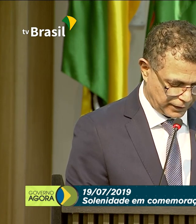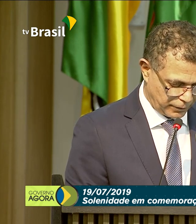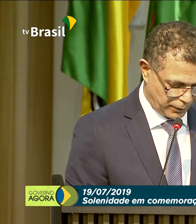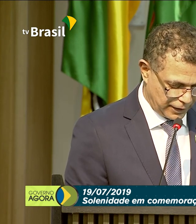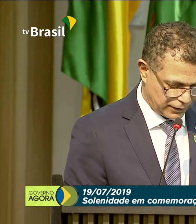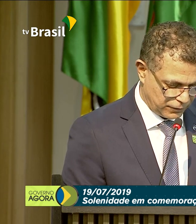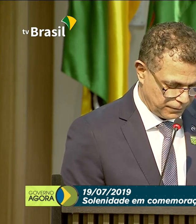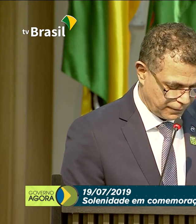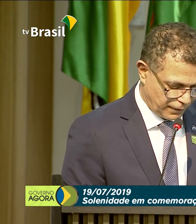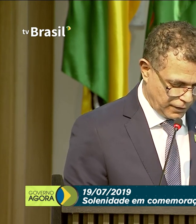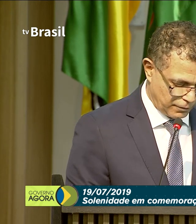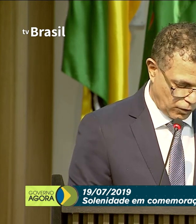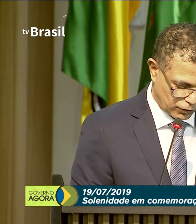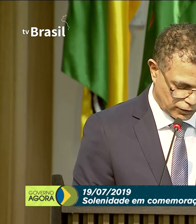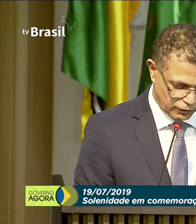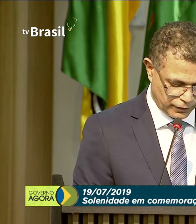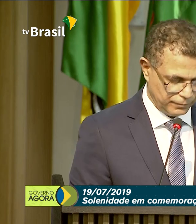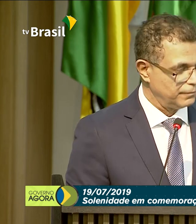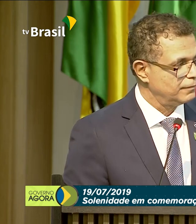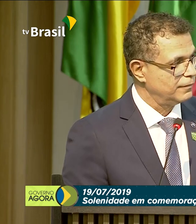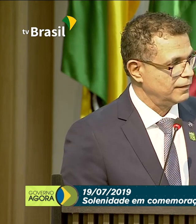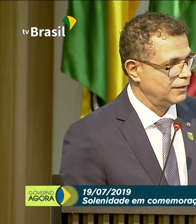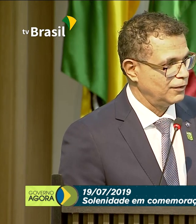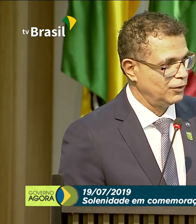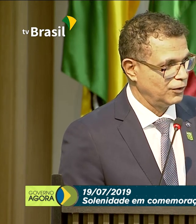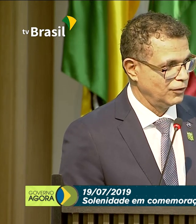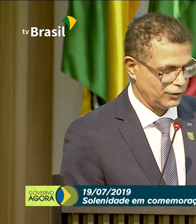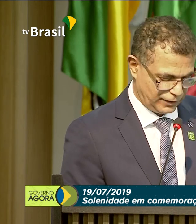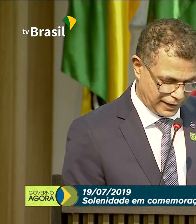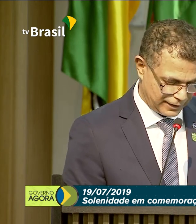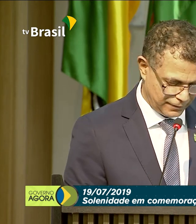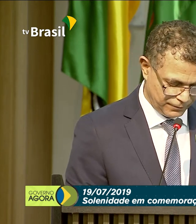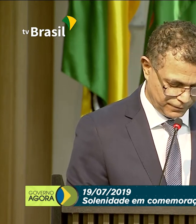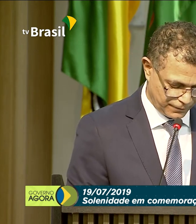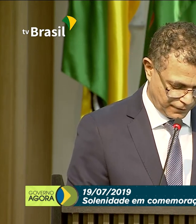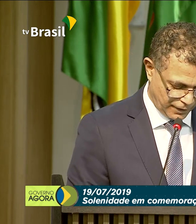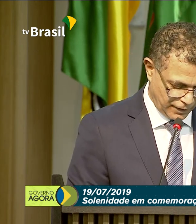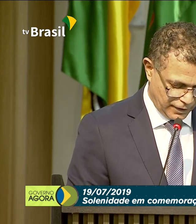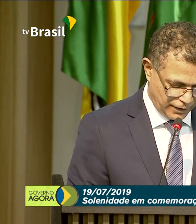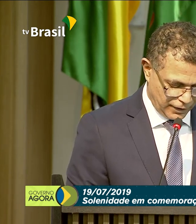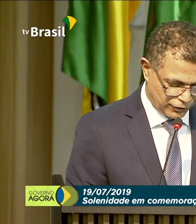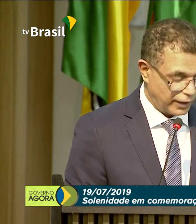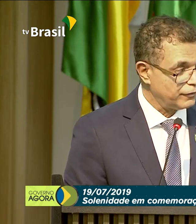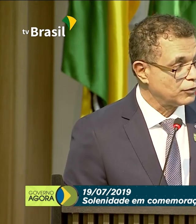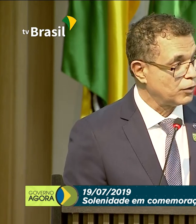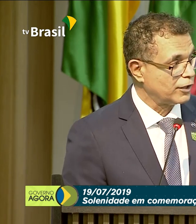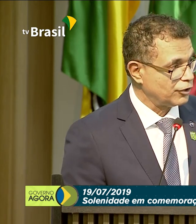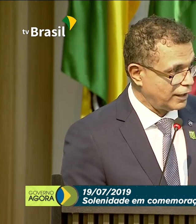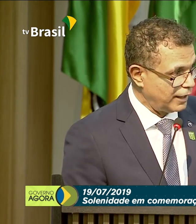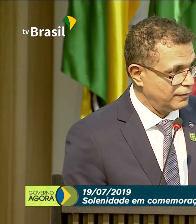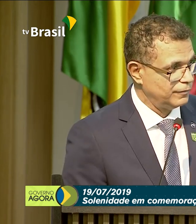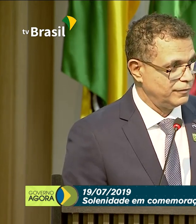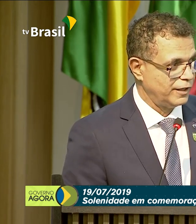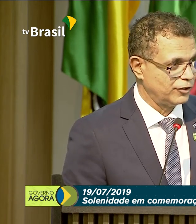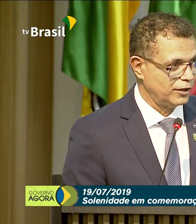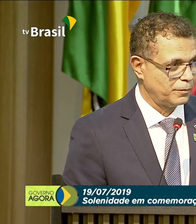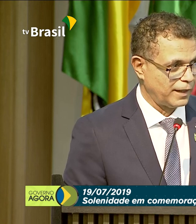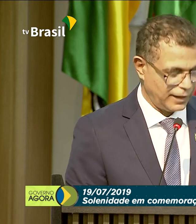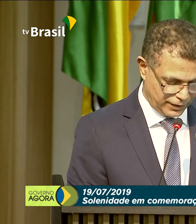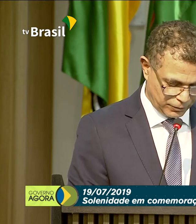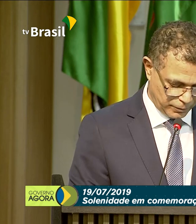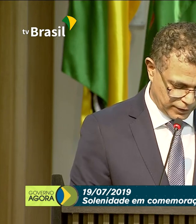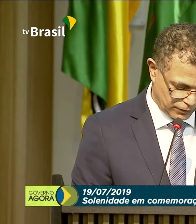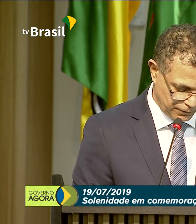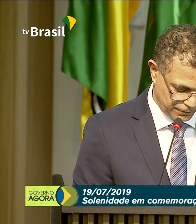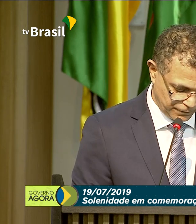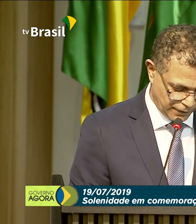do pentacampeonato, Mauro Silva, do nosso tetra, Jair Ventura, que está viajando para